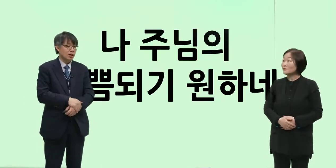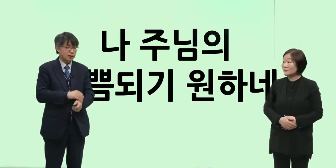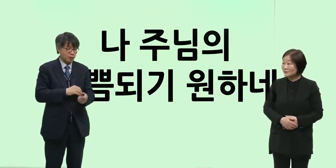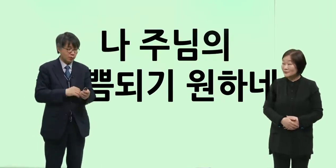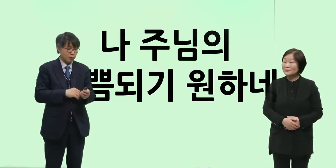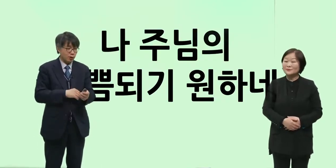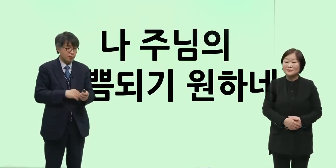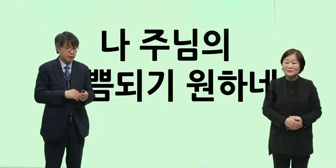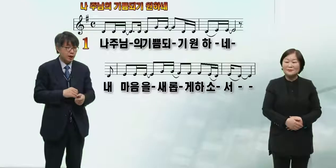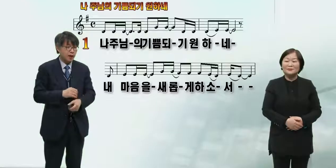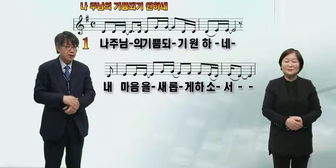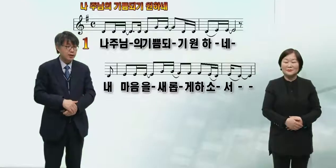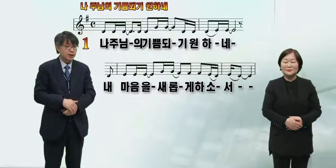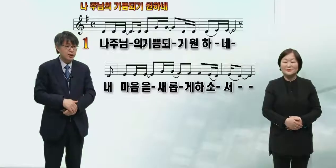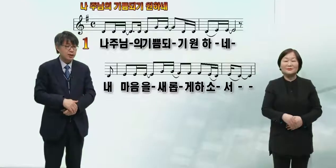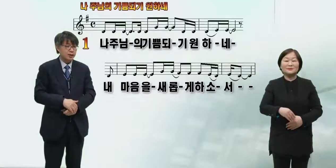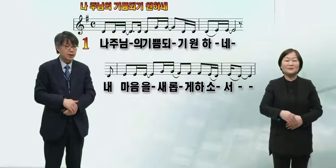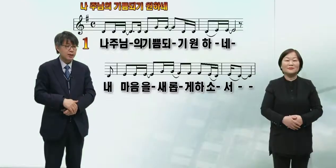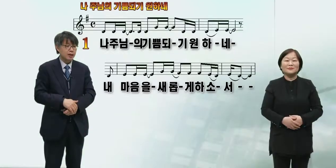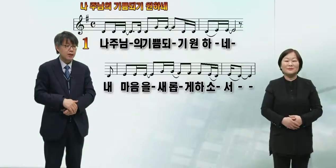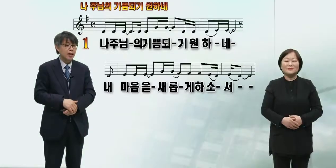같이 한번 불러보겠습니다. 시작.